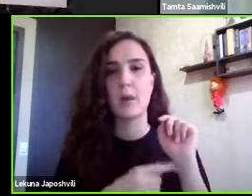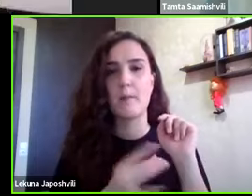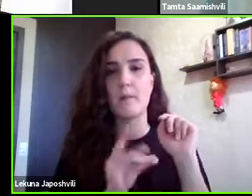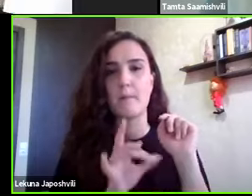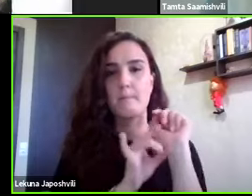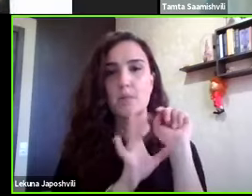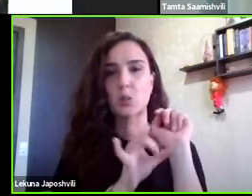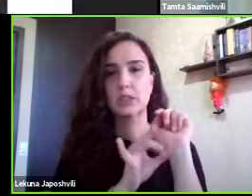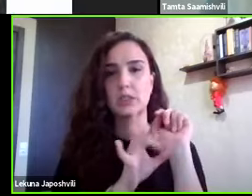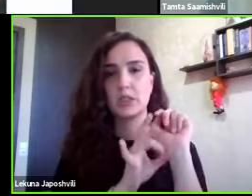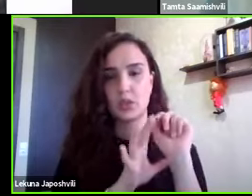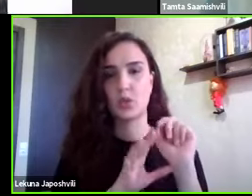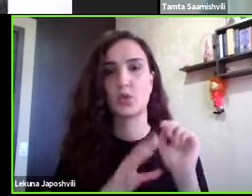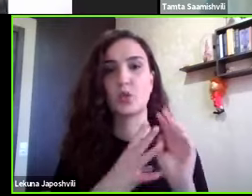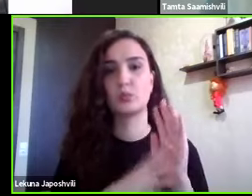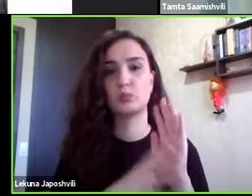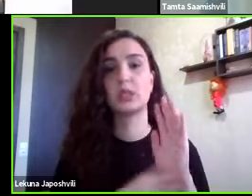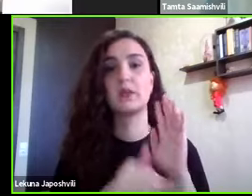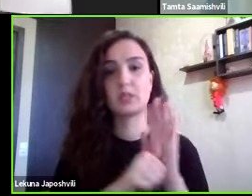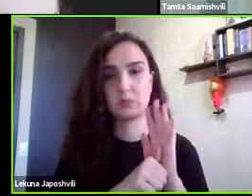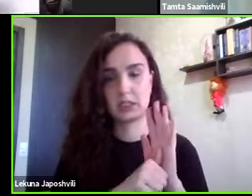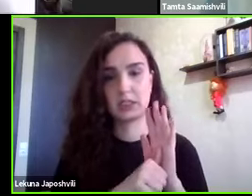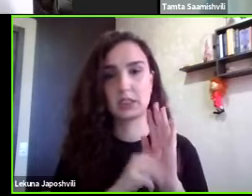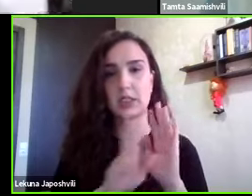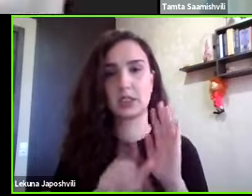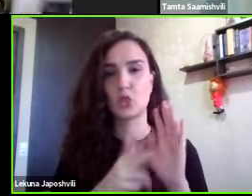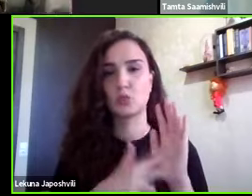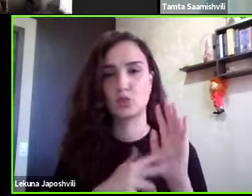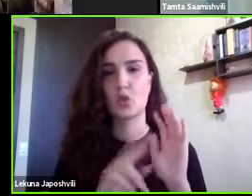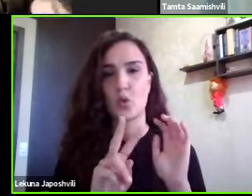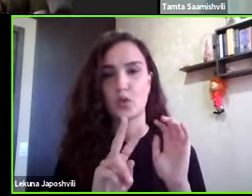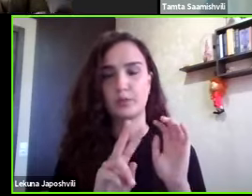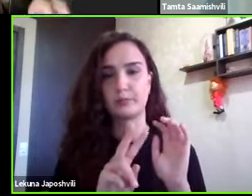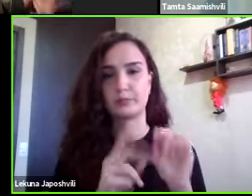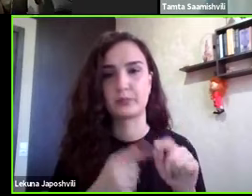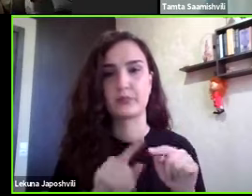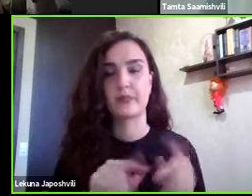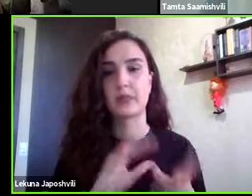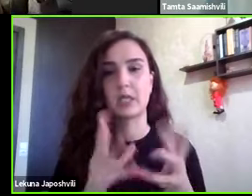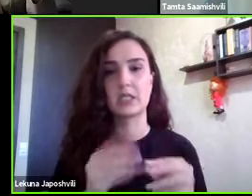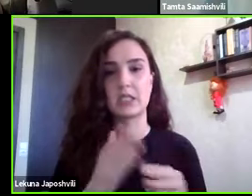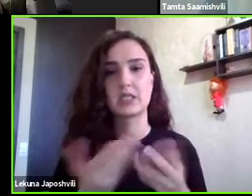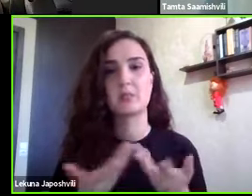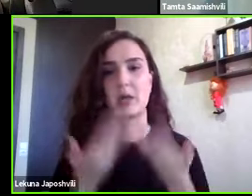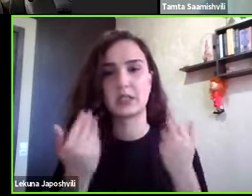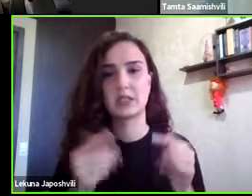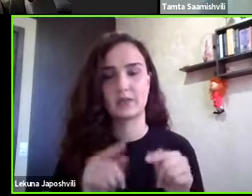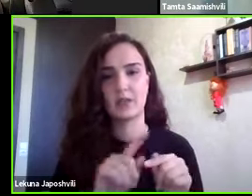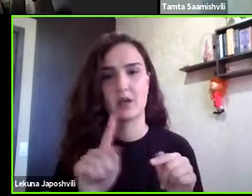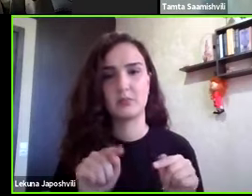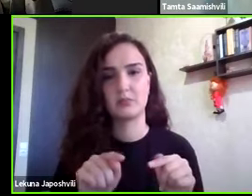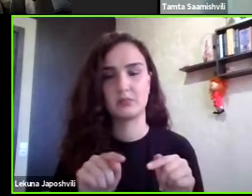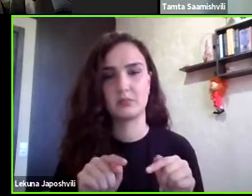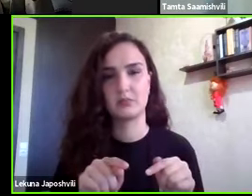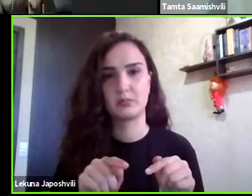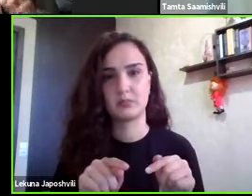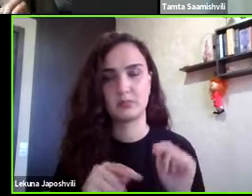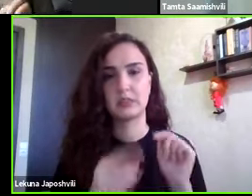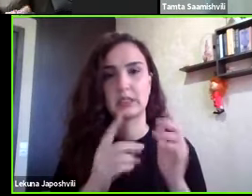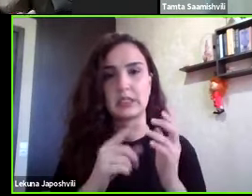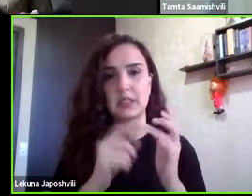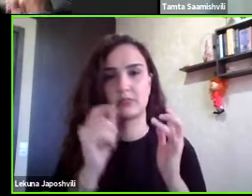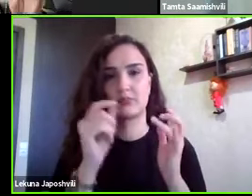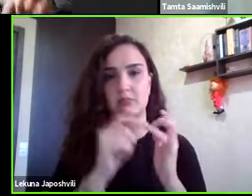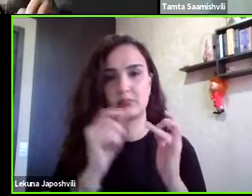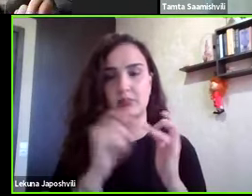აი 96 და 82, ხო? ანუ ეს არის მარტივი მოწყობილობა, რომელიც წამოეცება თითზე,